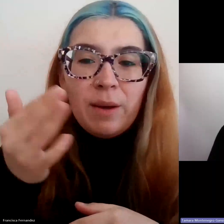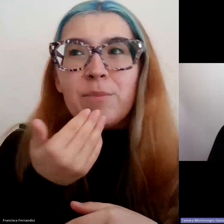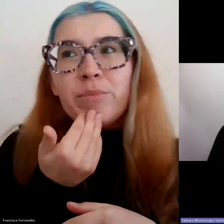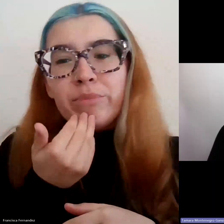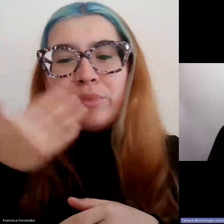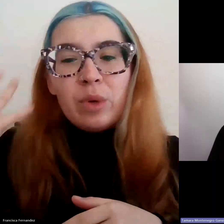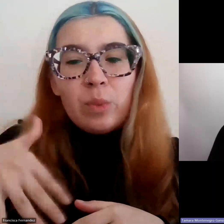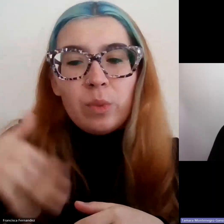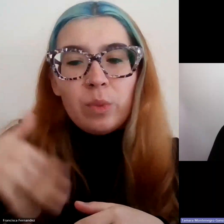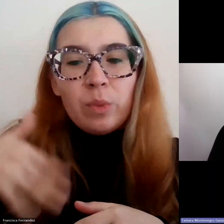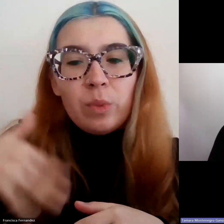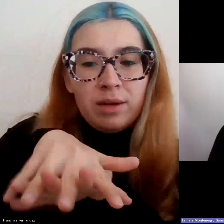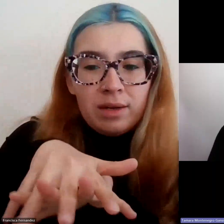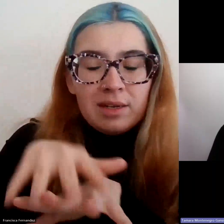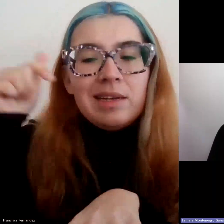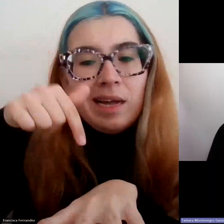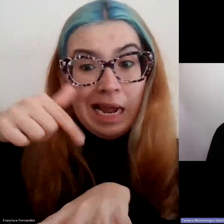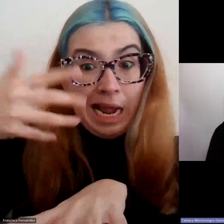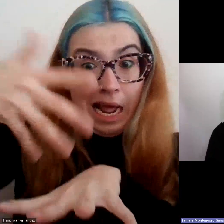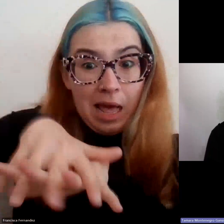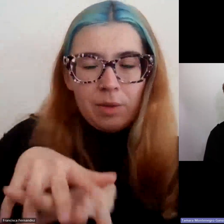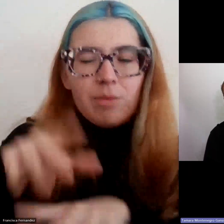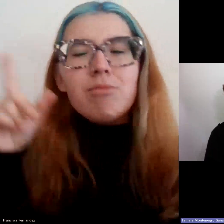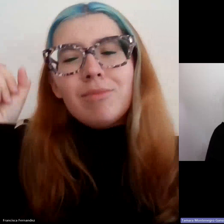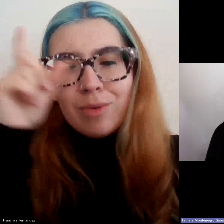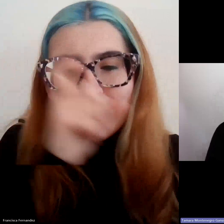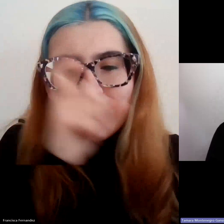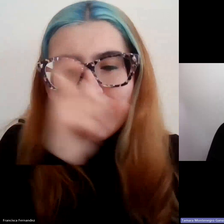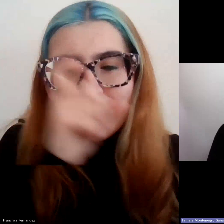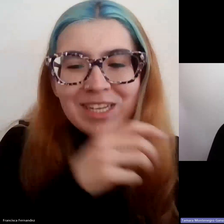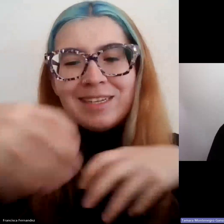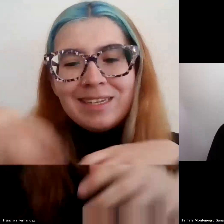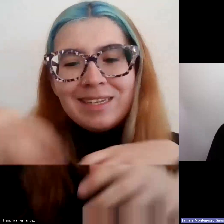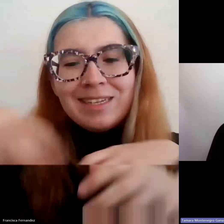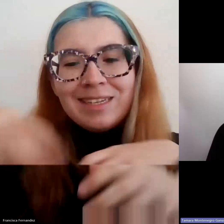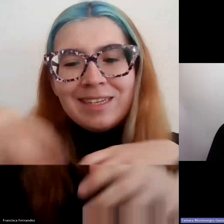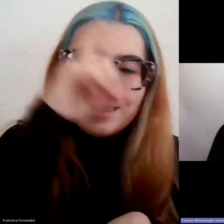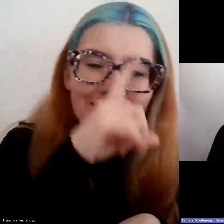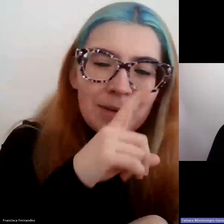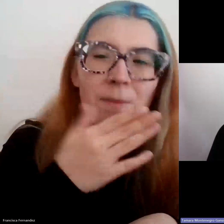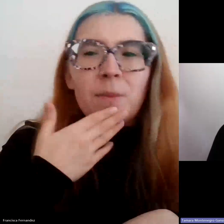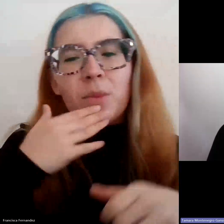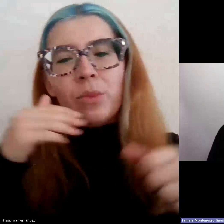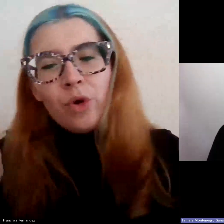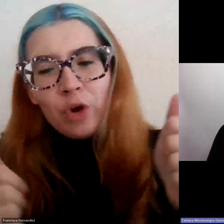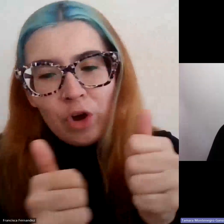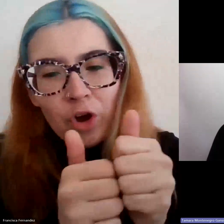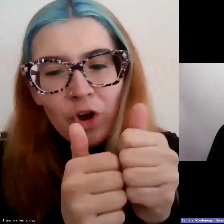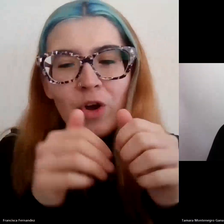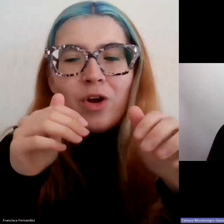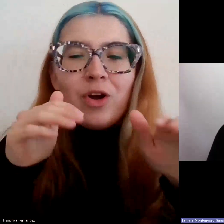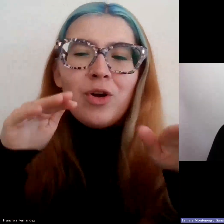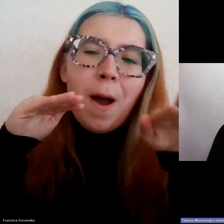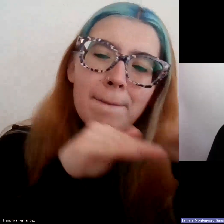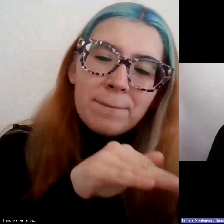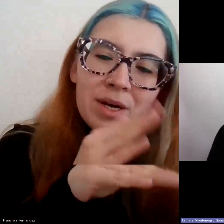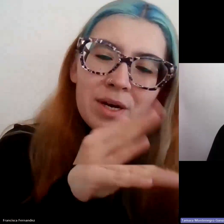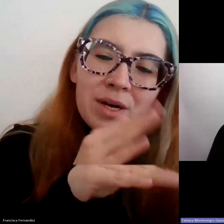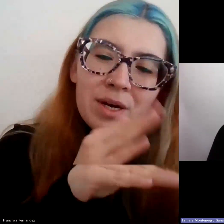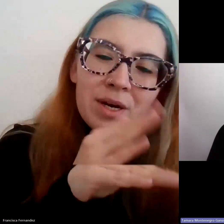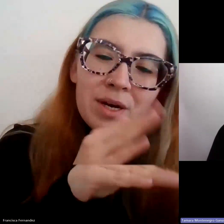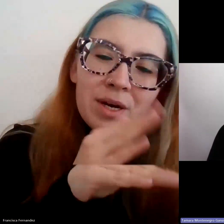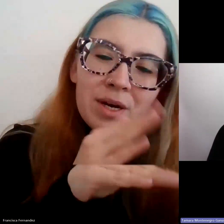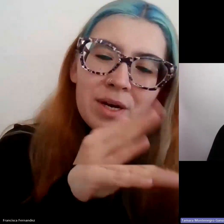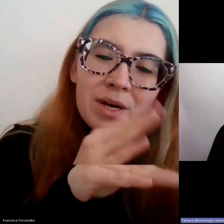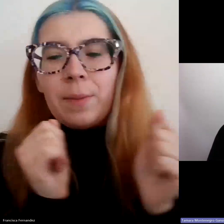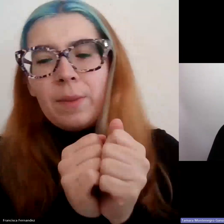Pero lo importante es que el sordo también a futuro pueda integrarse. Aunque sabemos que es difícil, también nosotros le